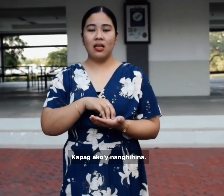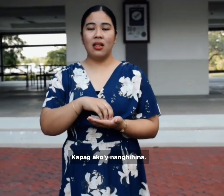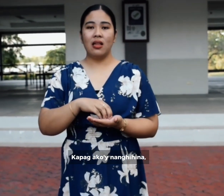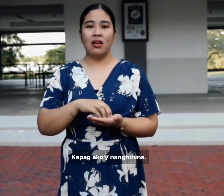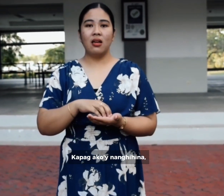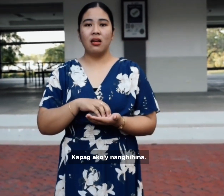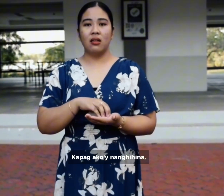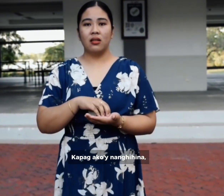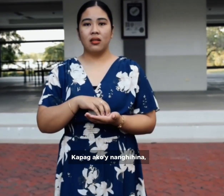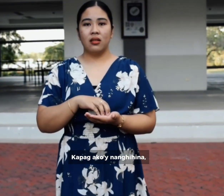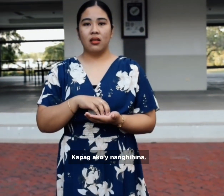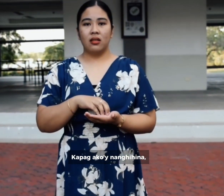nanghihina,